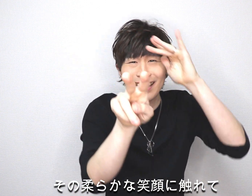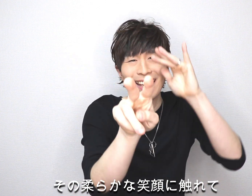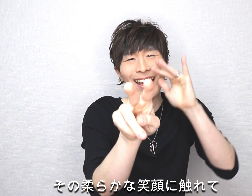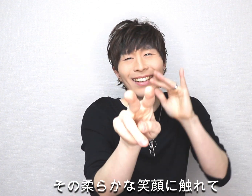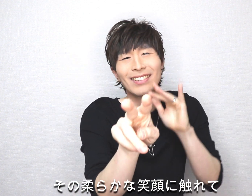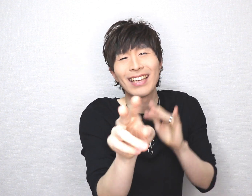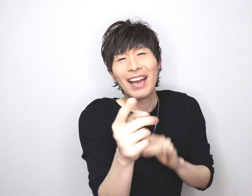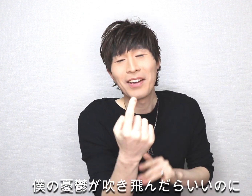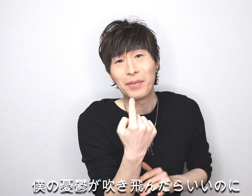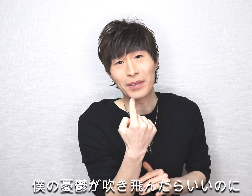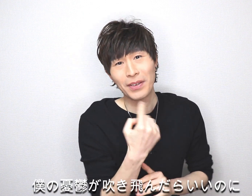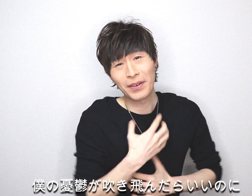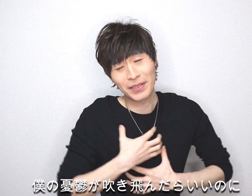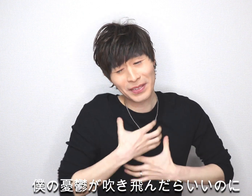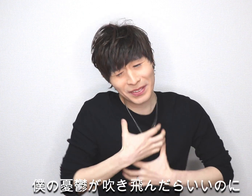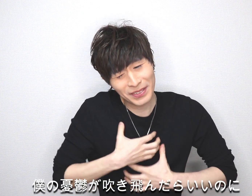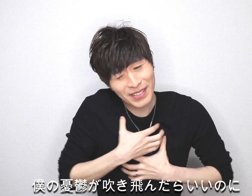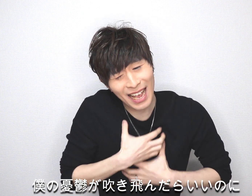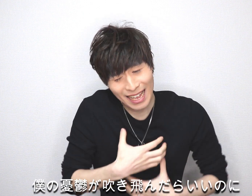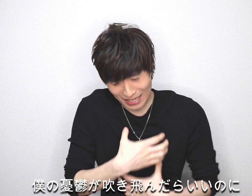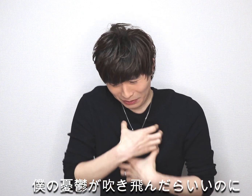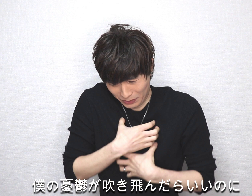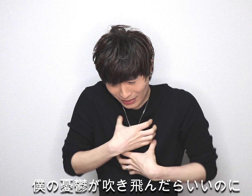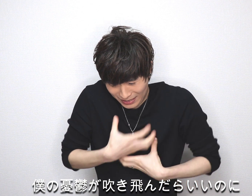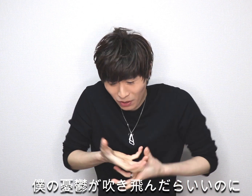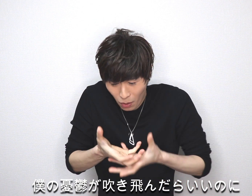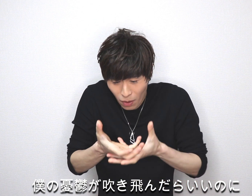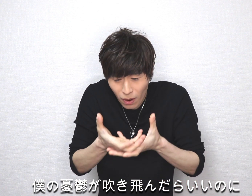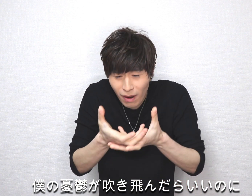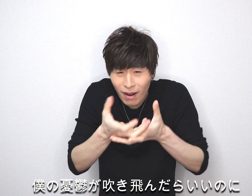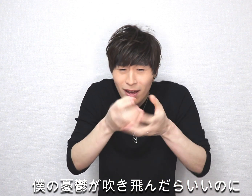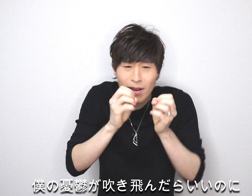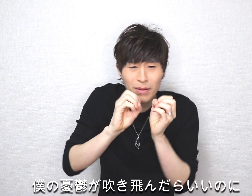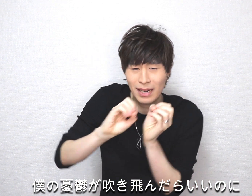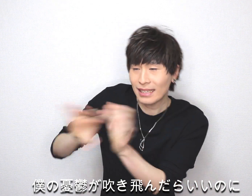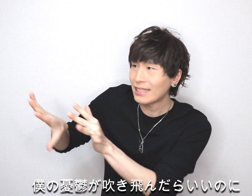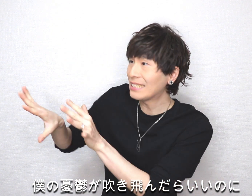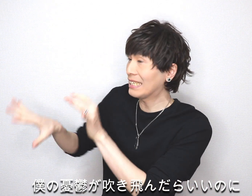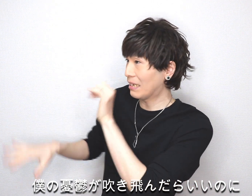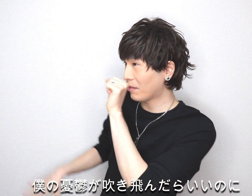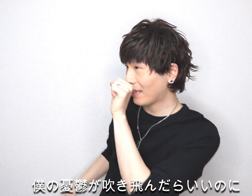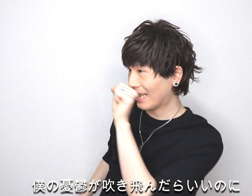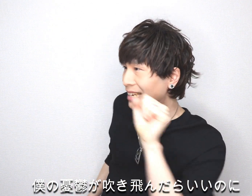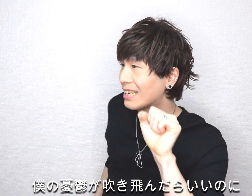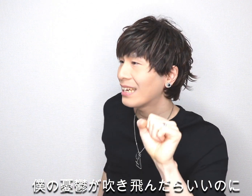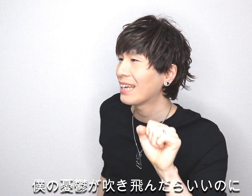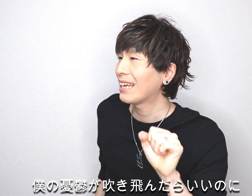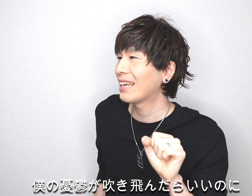て僕の憂鬱が吹き飛んだらいいのに。